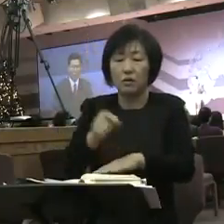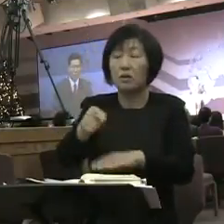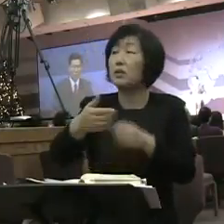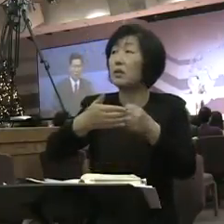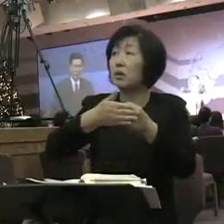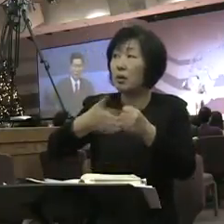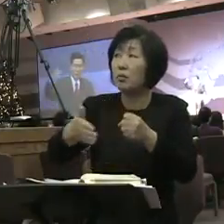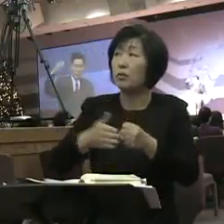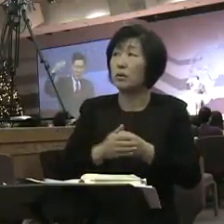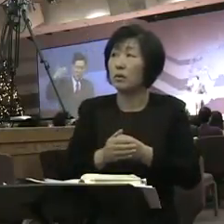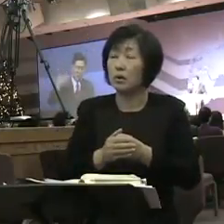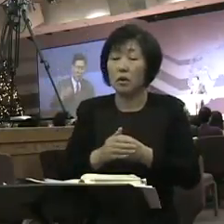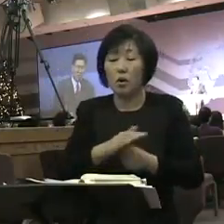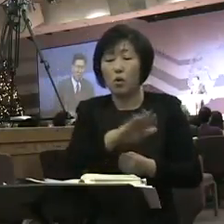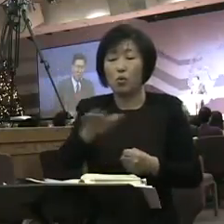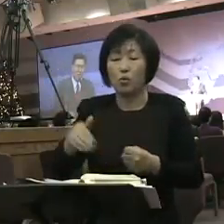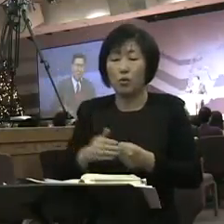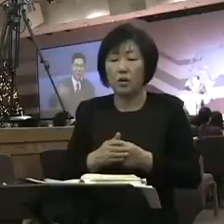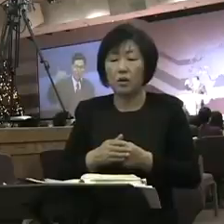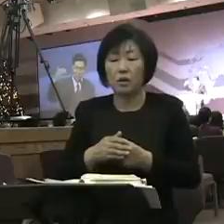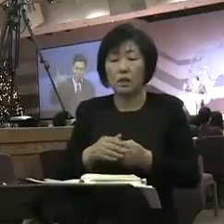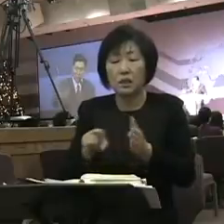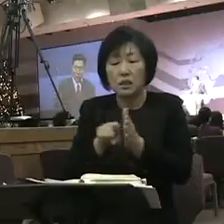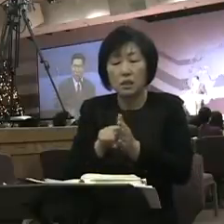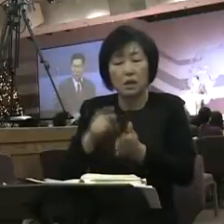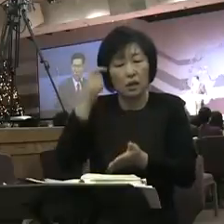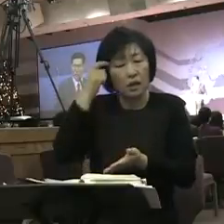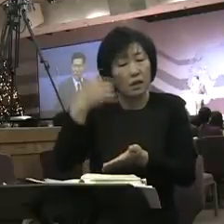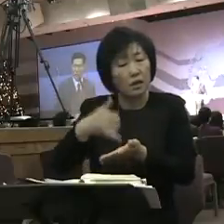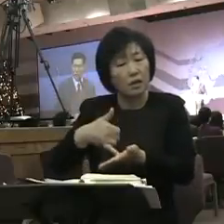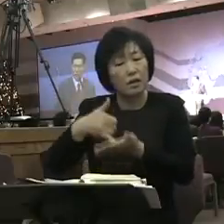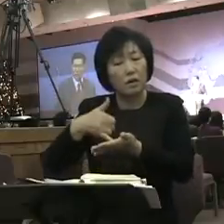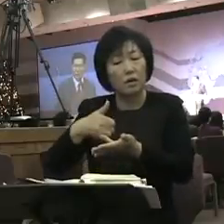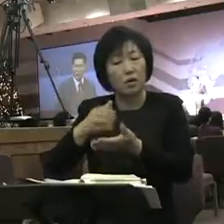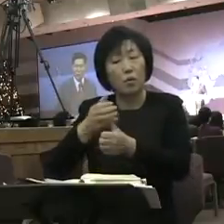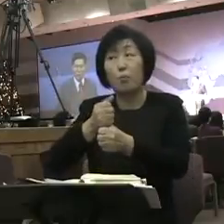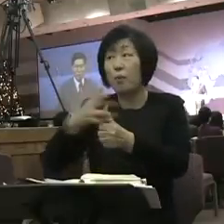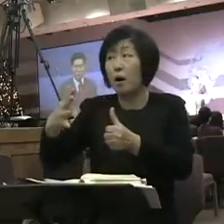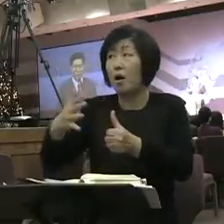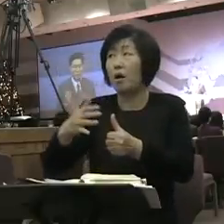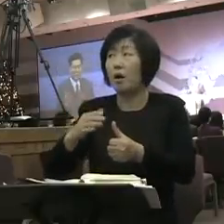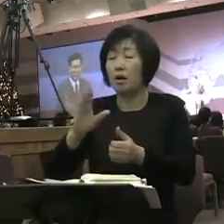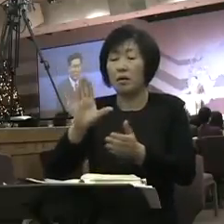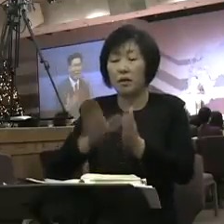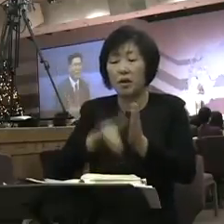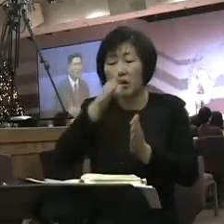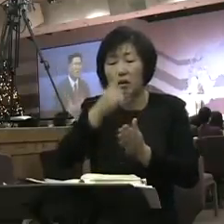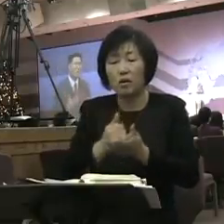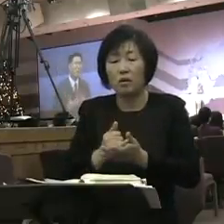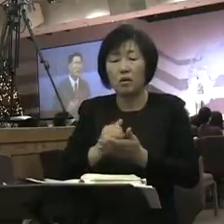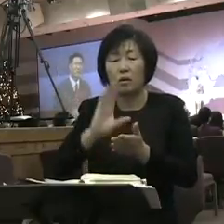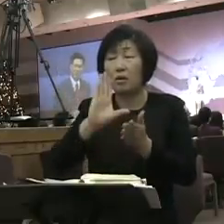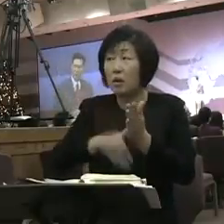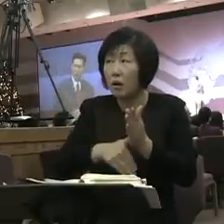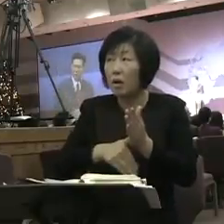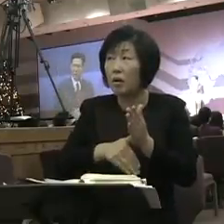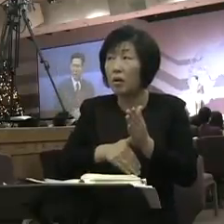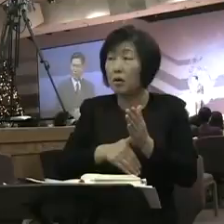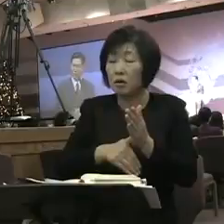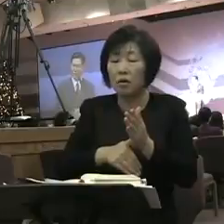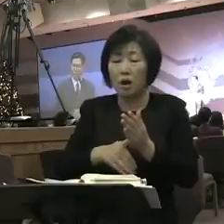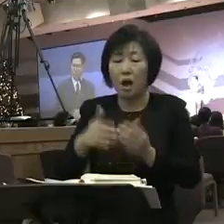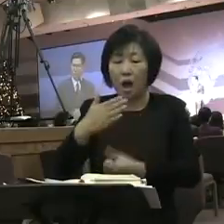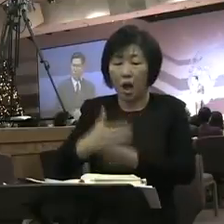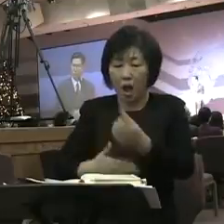인하여 우리는 우리의 신앙 인격을 놓아버릴 수가 있고, 때로는 제대로 하나님 앞에서 만들어져 가지 못할